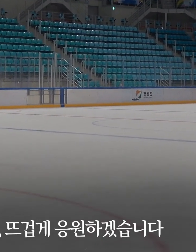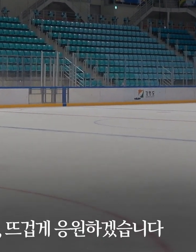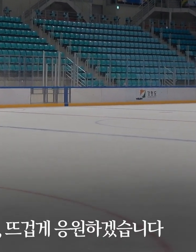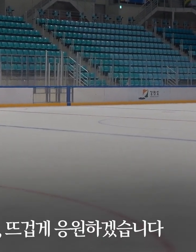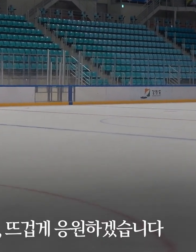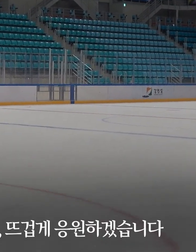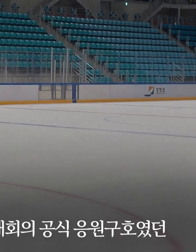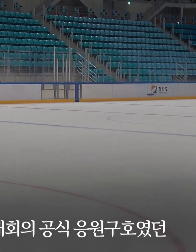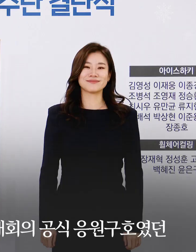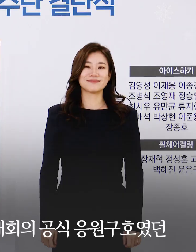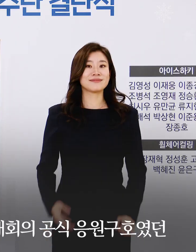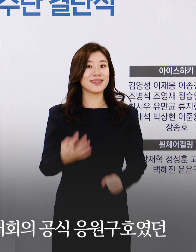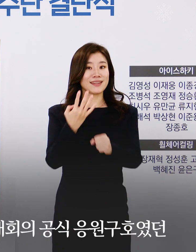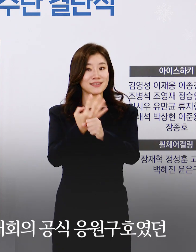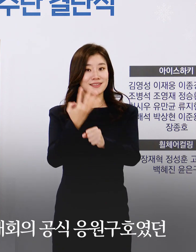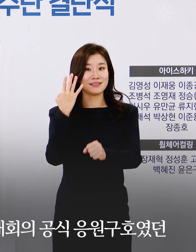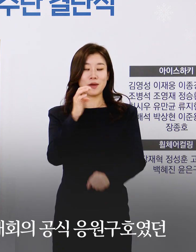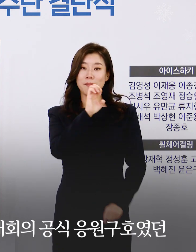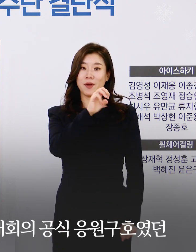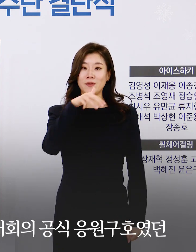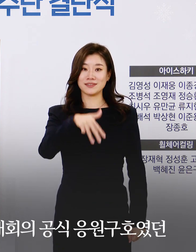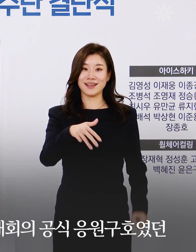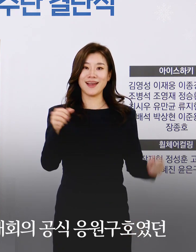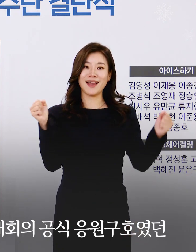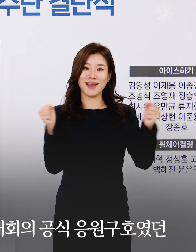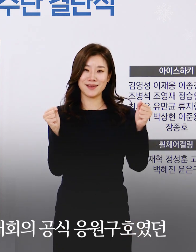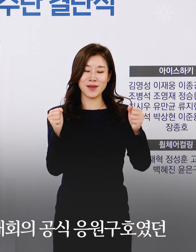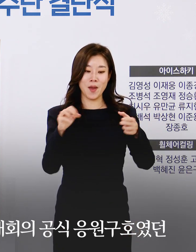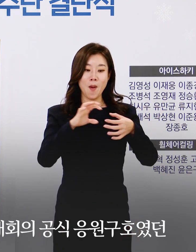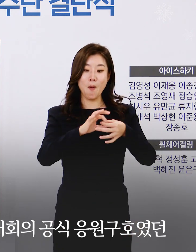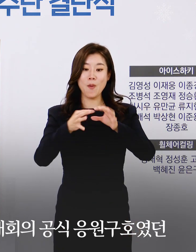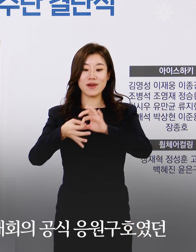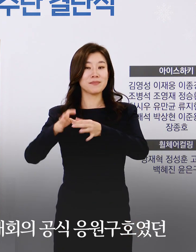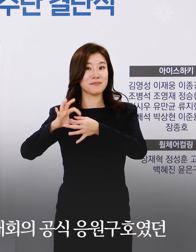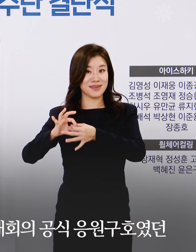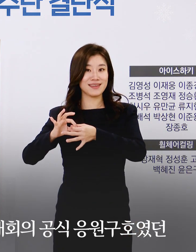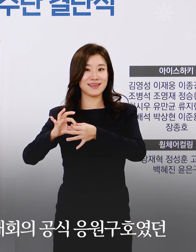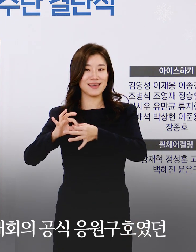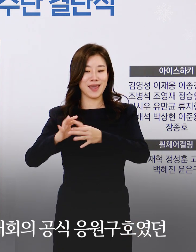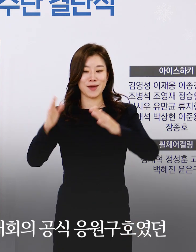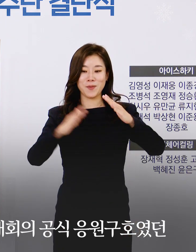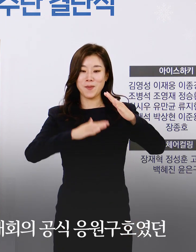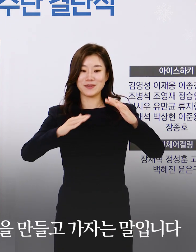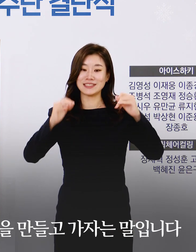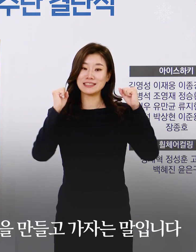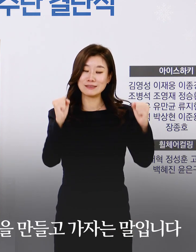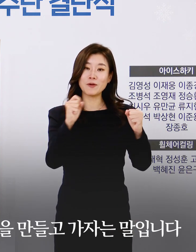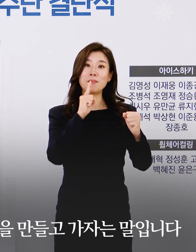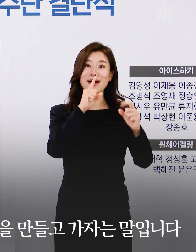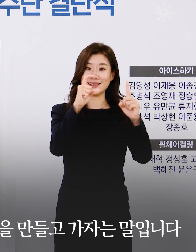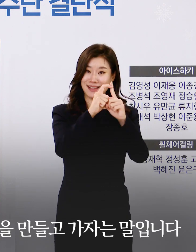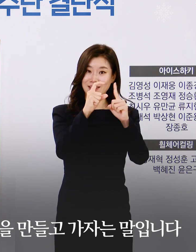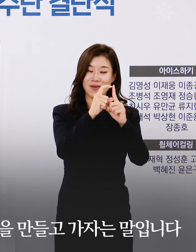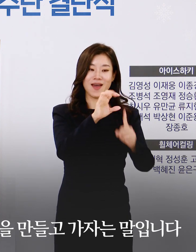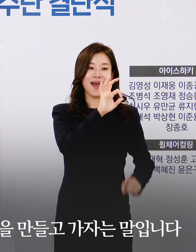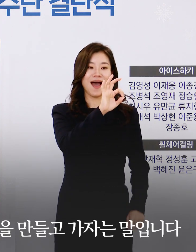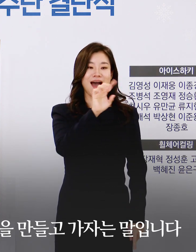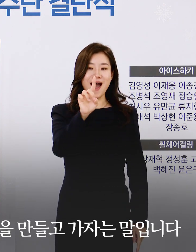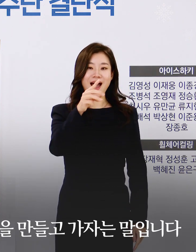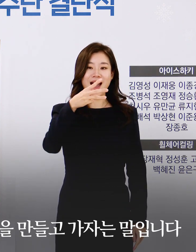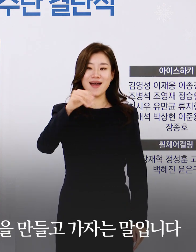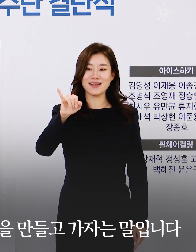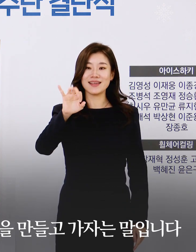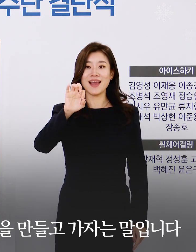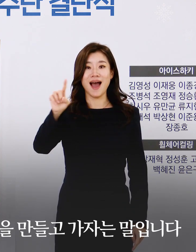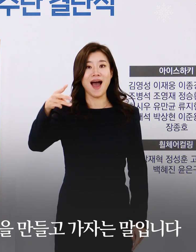응원하겠습니다. 4년 전 평창 동계올림픽 대회의 공식 응원구호였던 아리아리는 길이